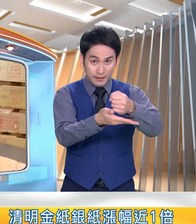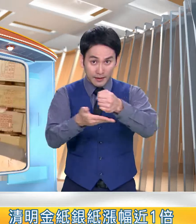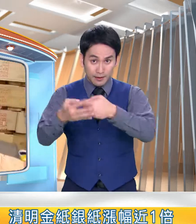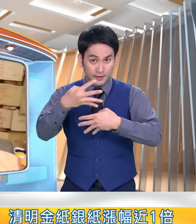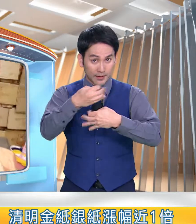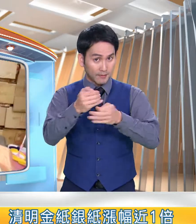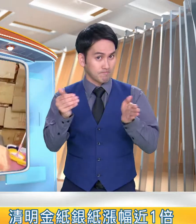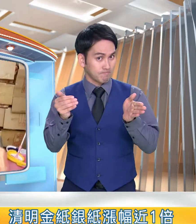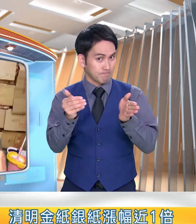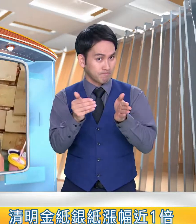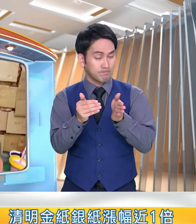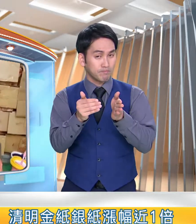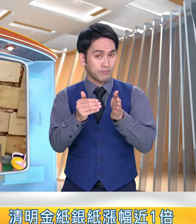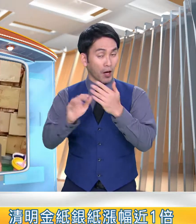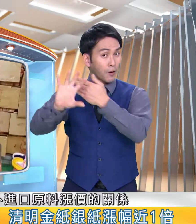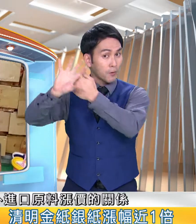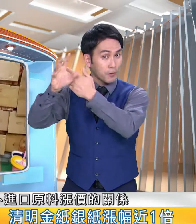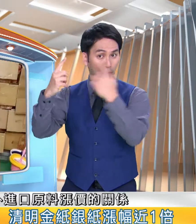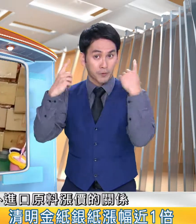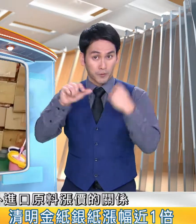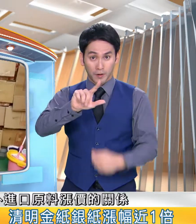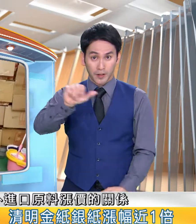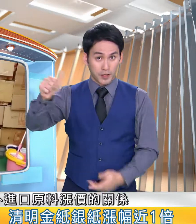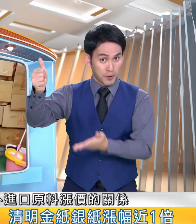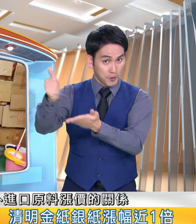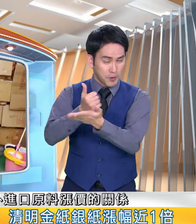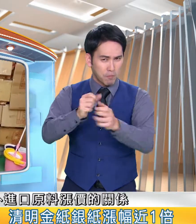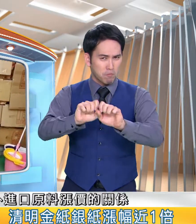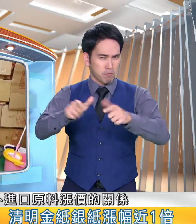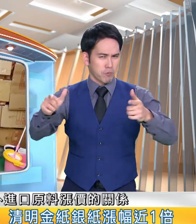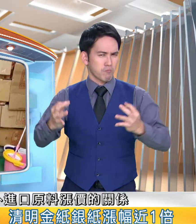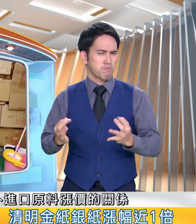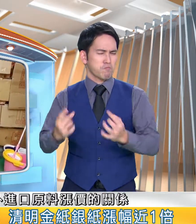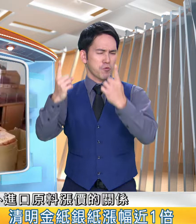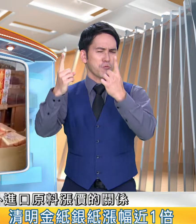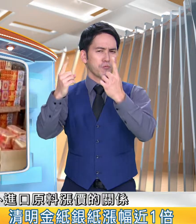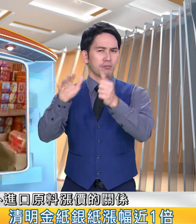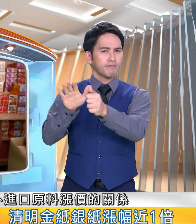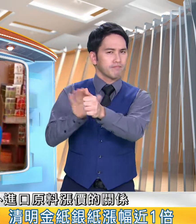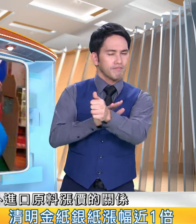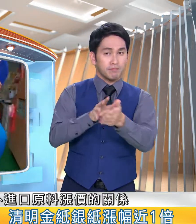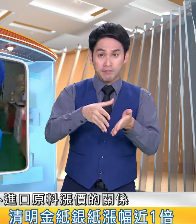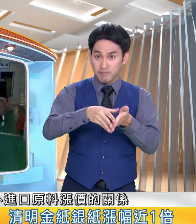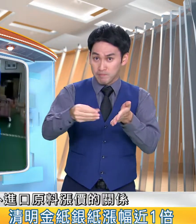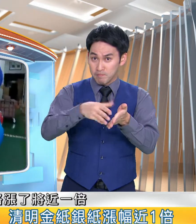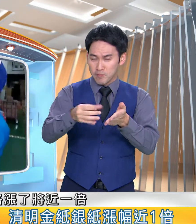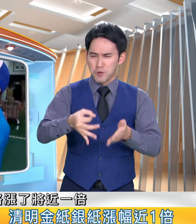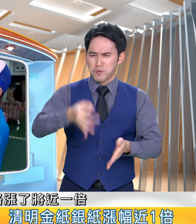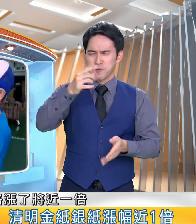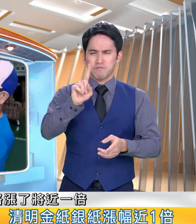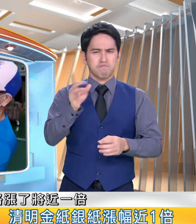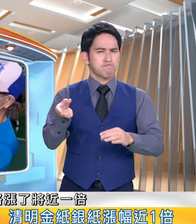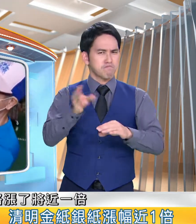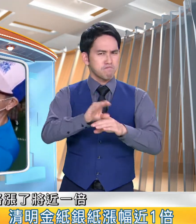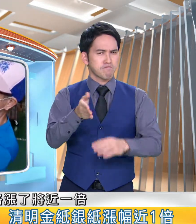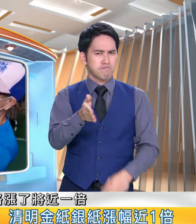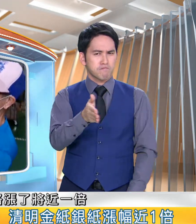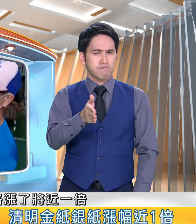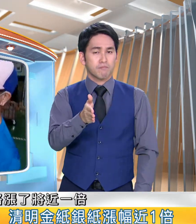清明节快到了，不过因为从国外进口原料涨价的关系，现在纸钱的价格涨了将近